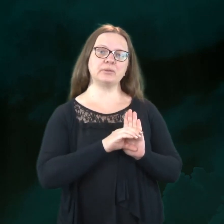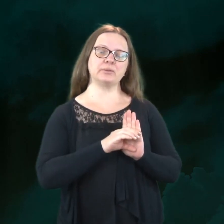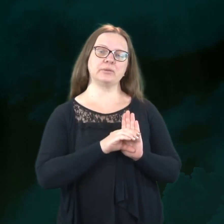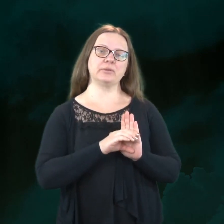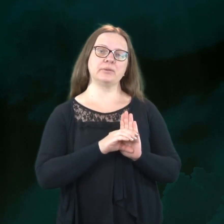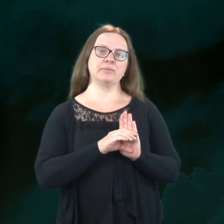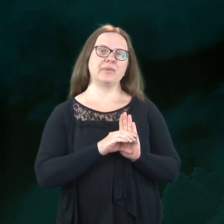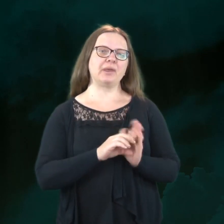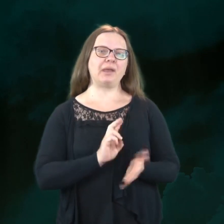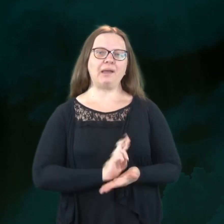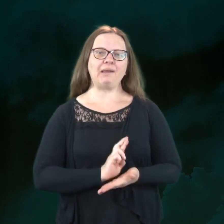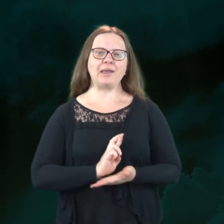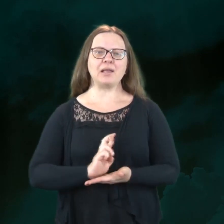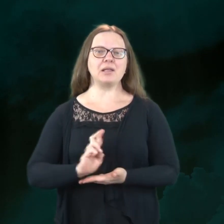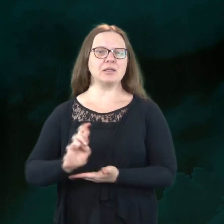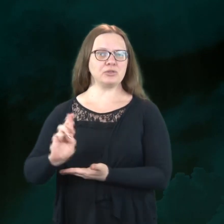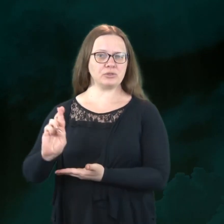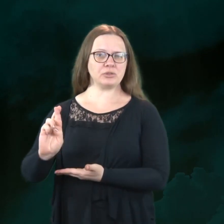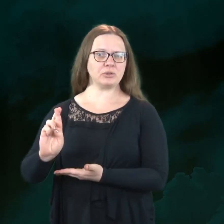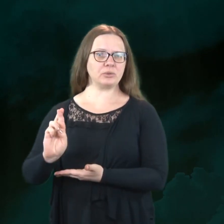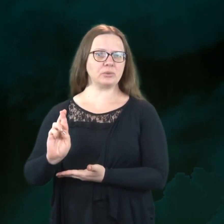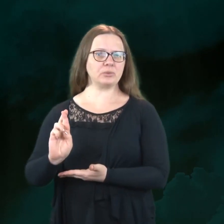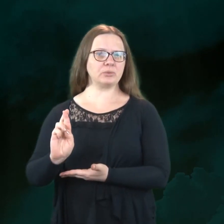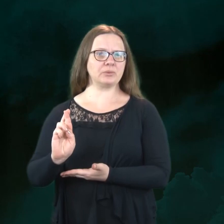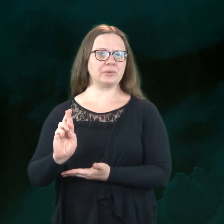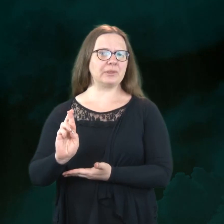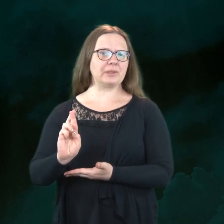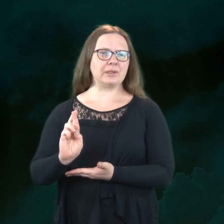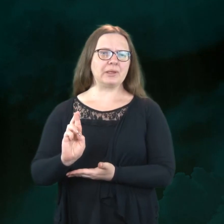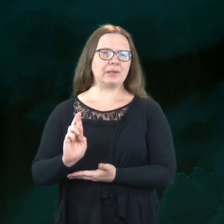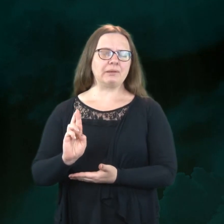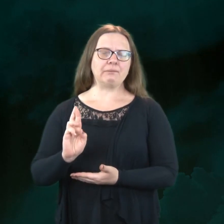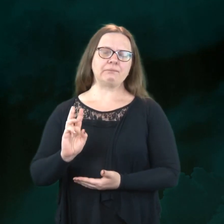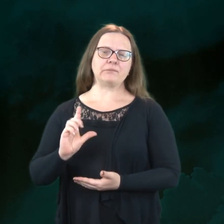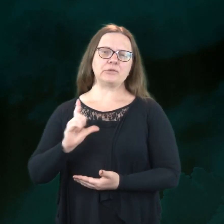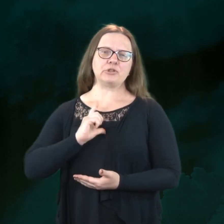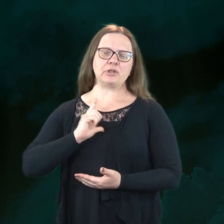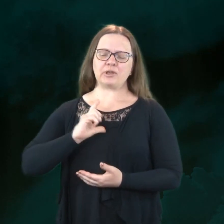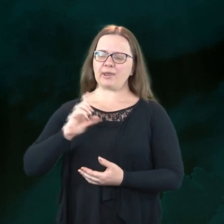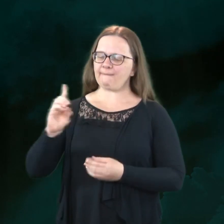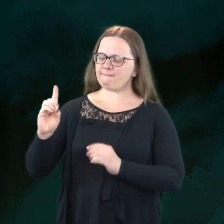a religião é formada por muitos deuses,